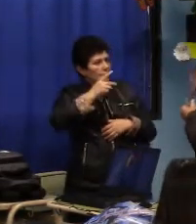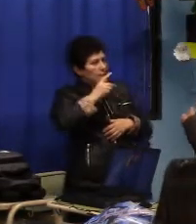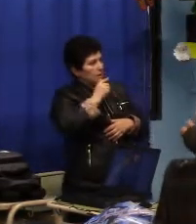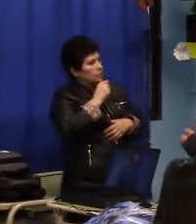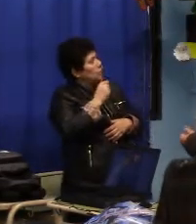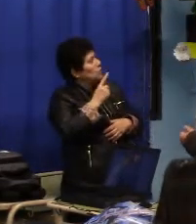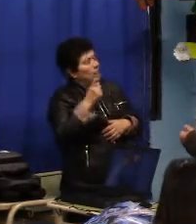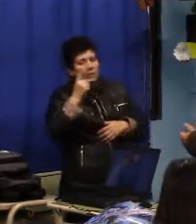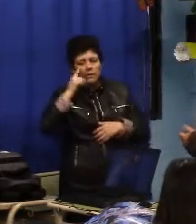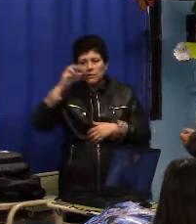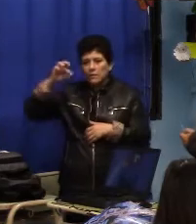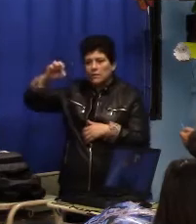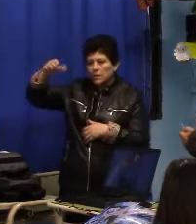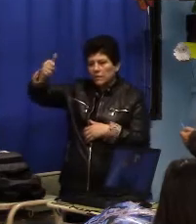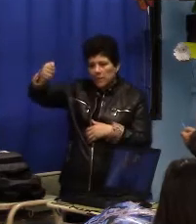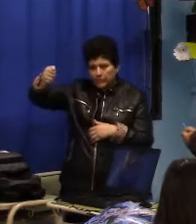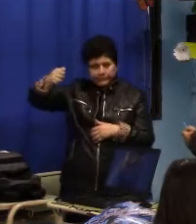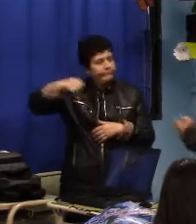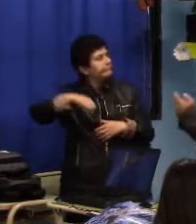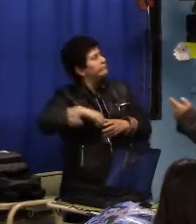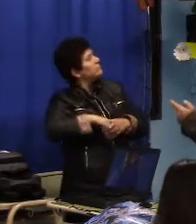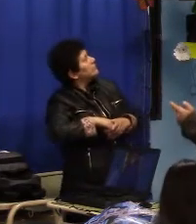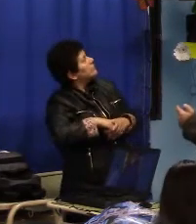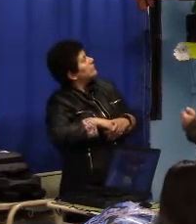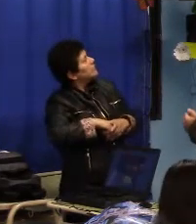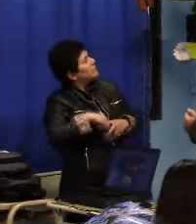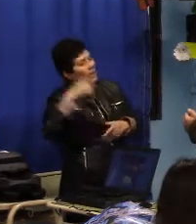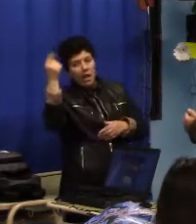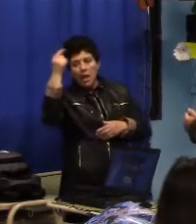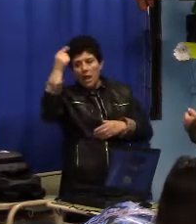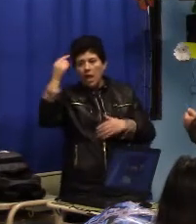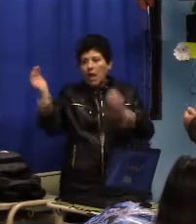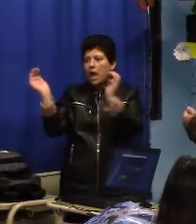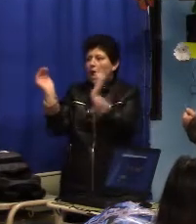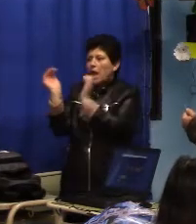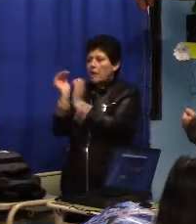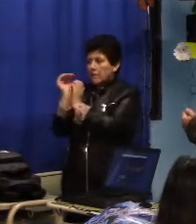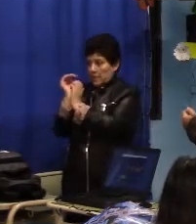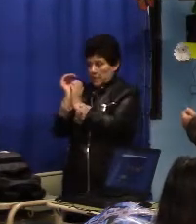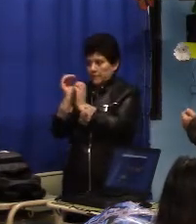Kipa, allí, adventista.